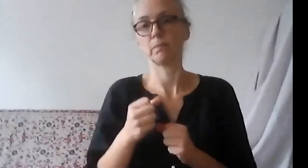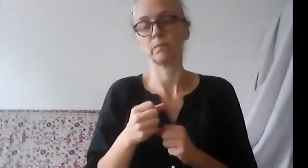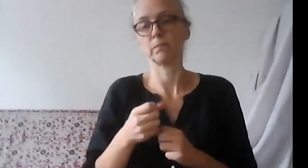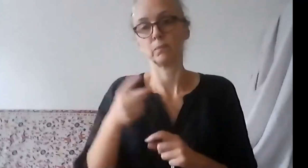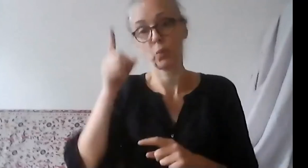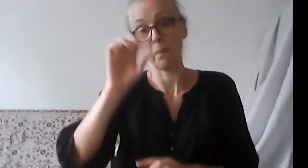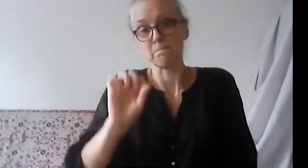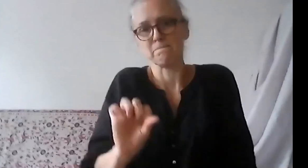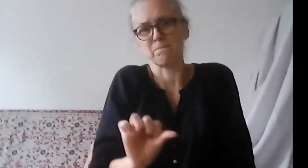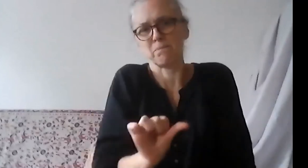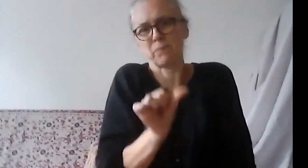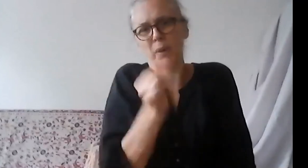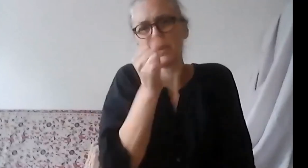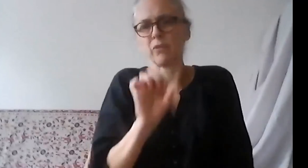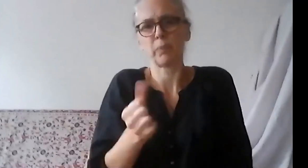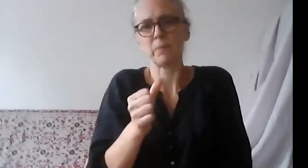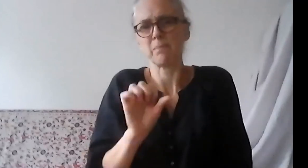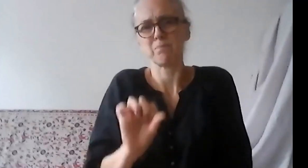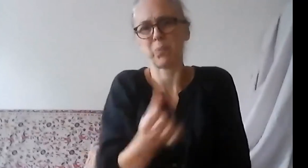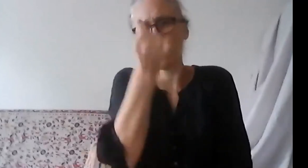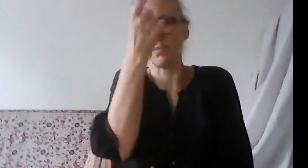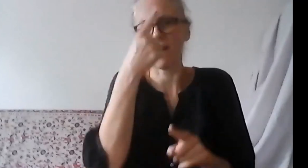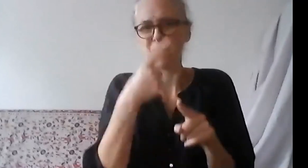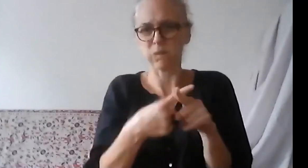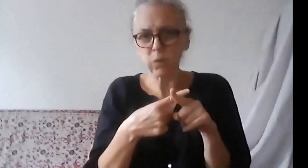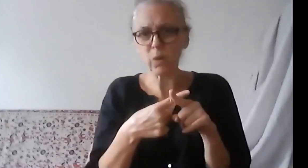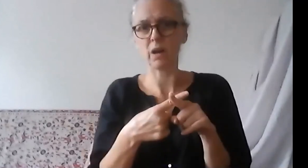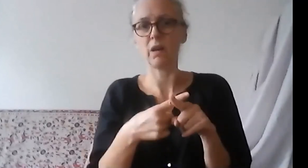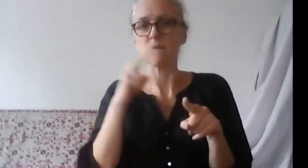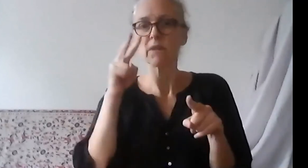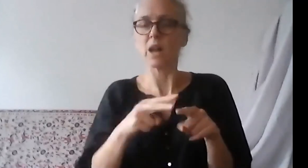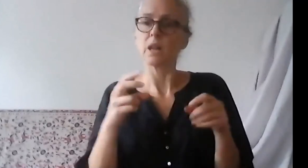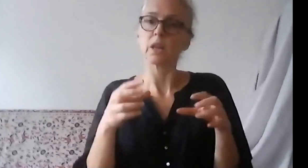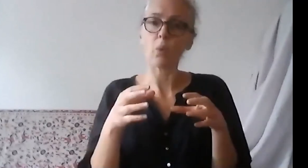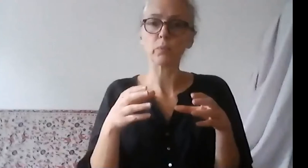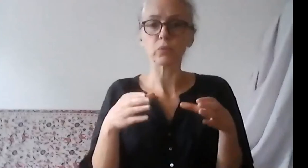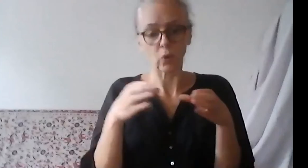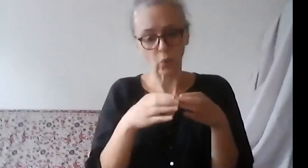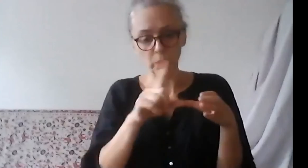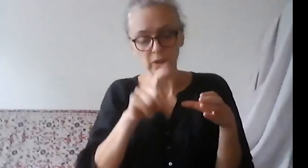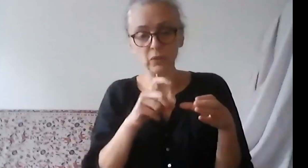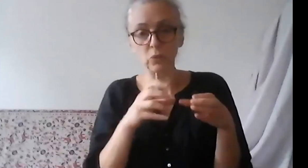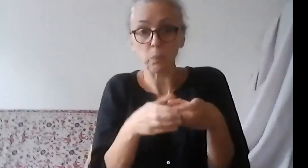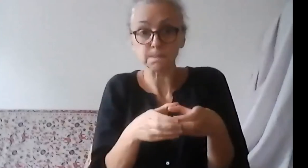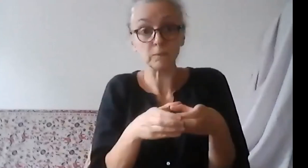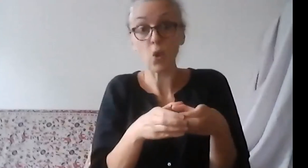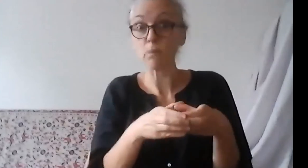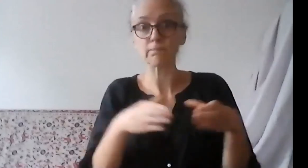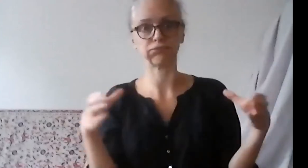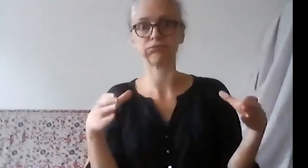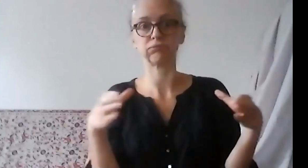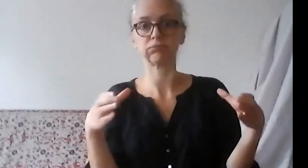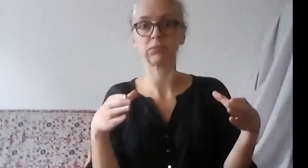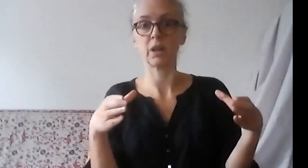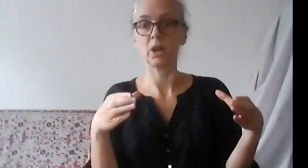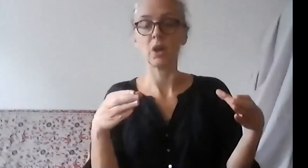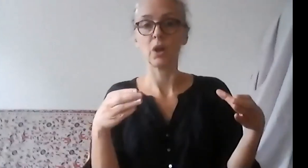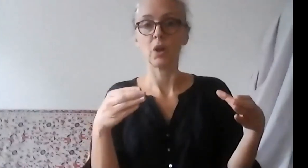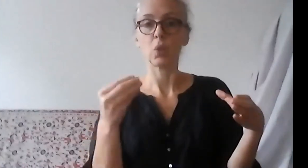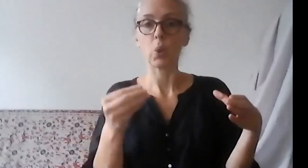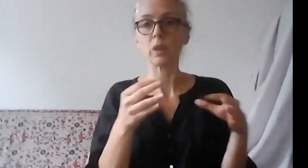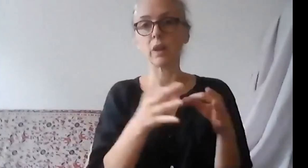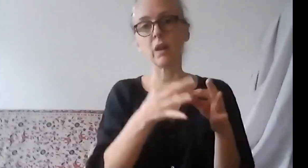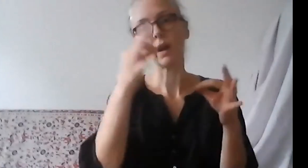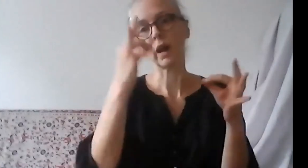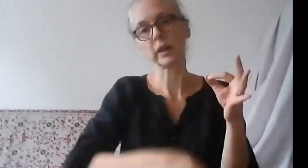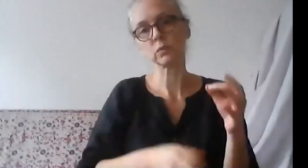inédite et l'ampleur de l'échantillon rend vraiment les résultats difficilement